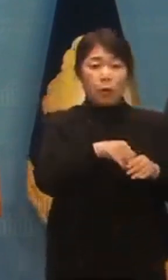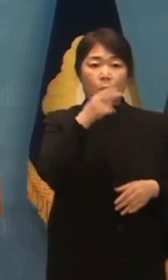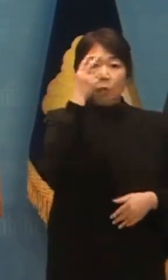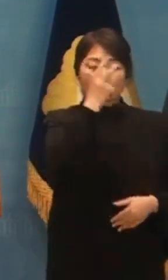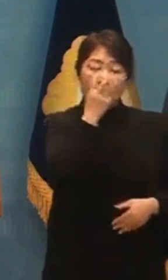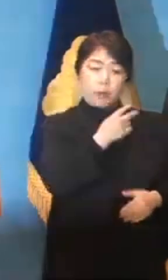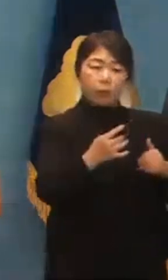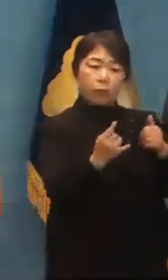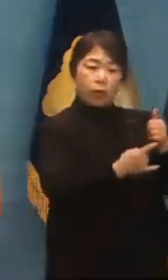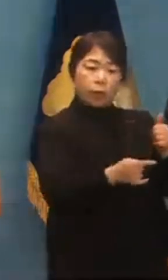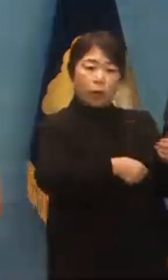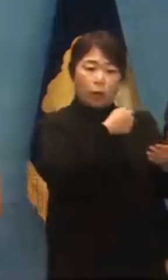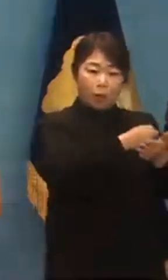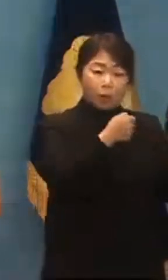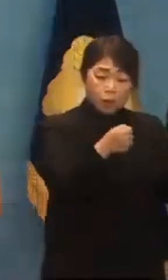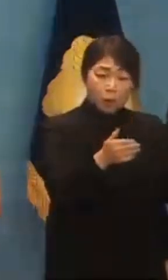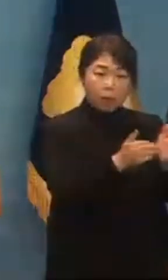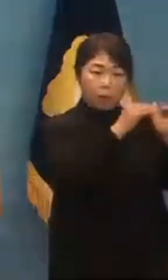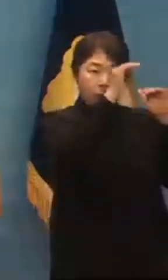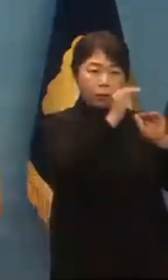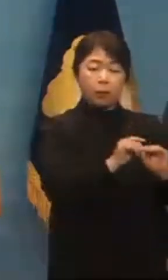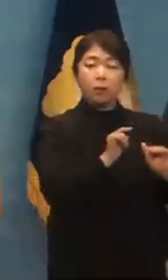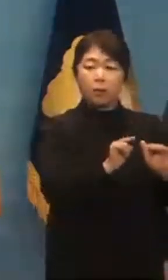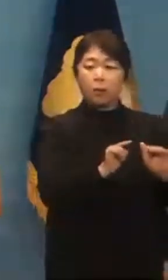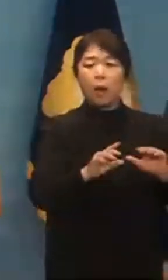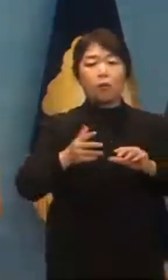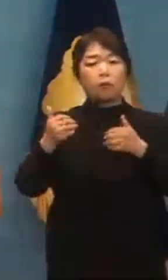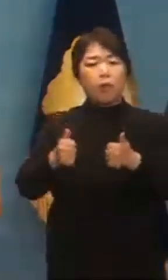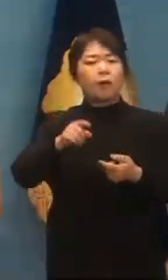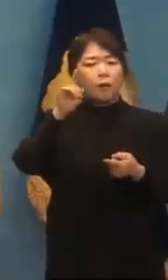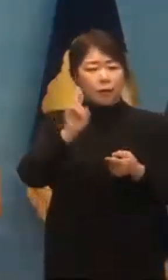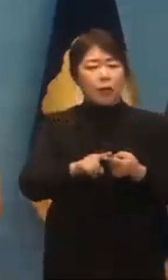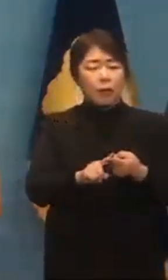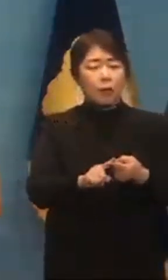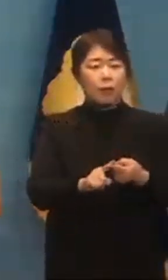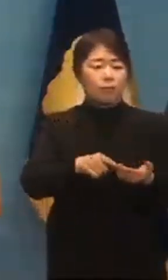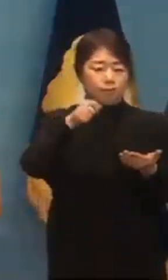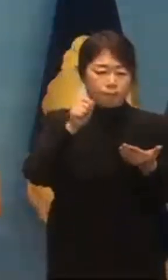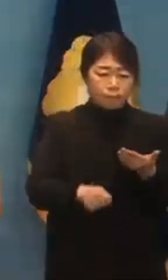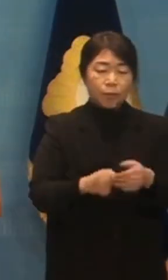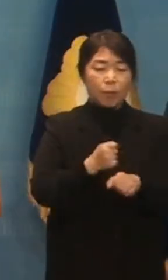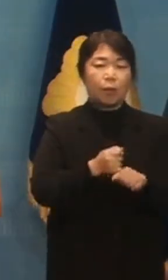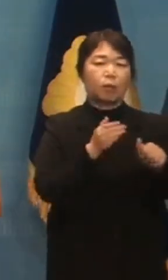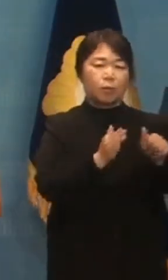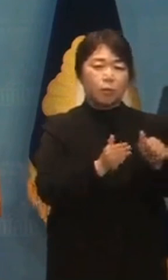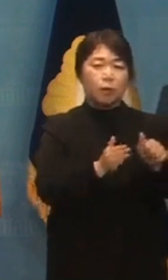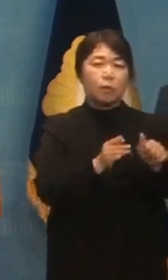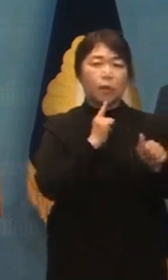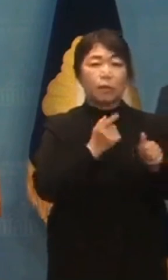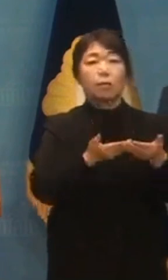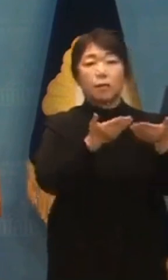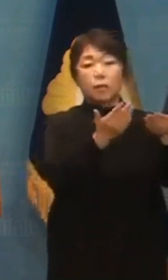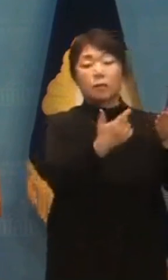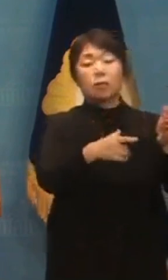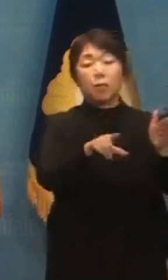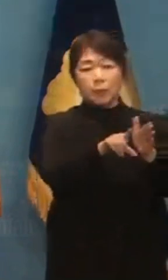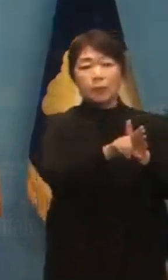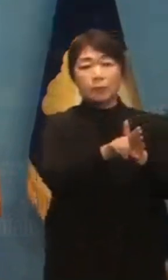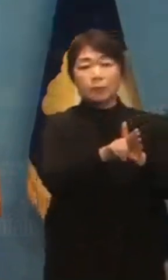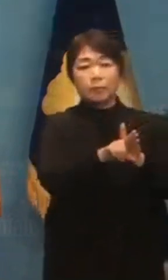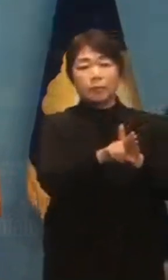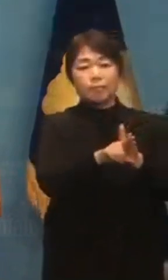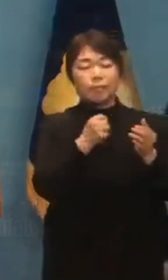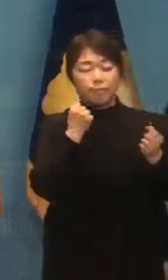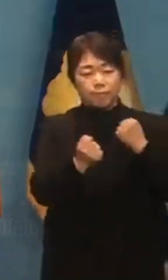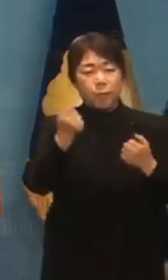중앙선거구 획정위원회의 획정안을 국회에서 그대로 수용해 주시기를 촉구하는 뜻을